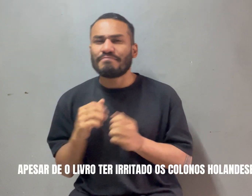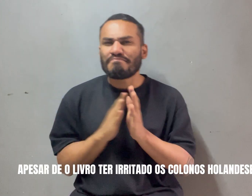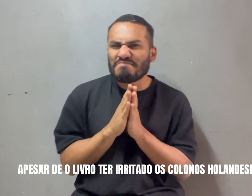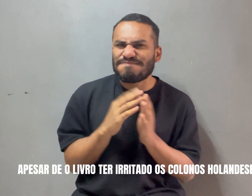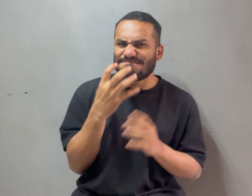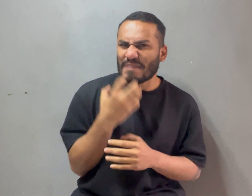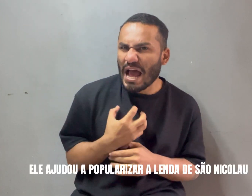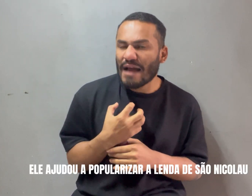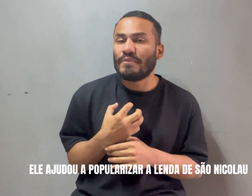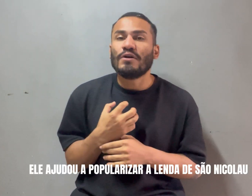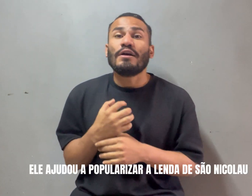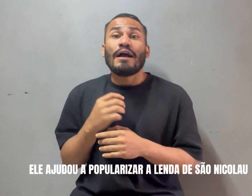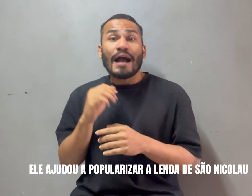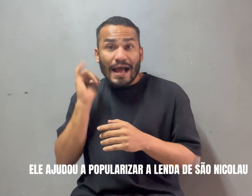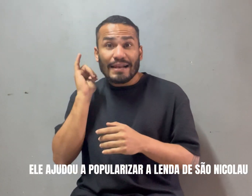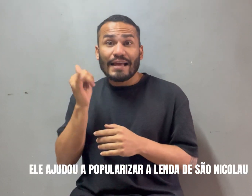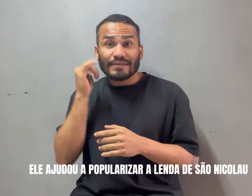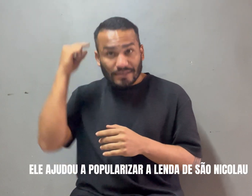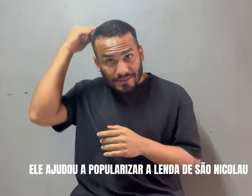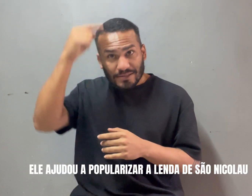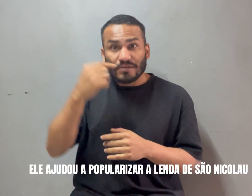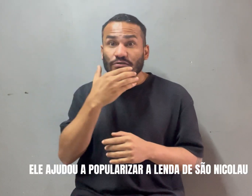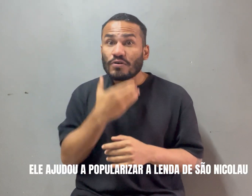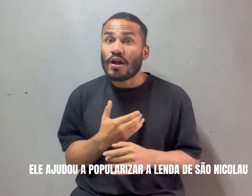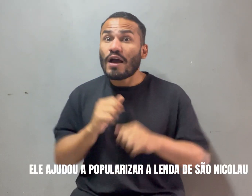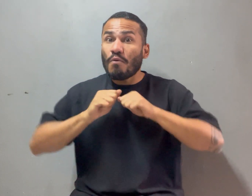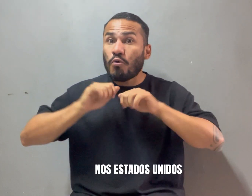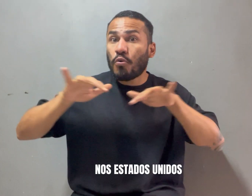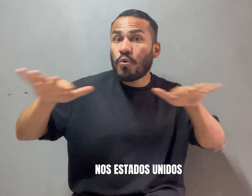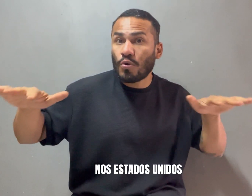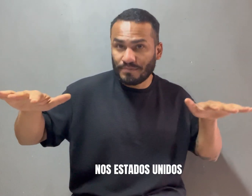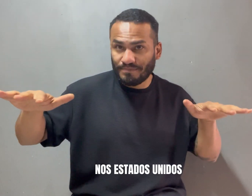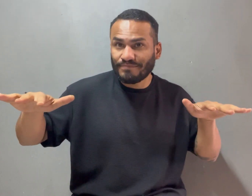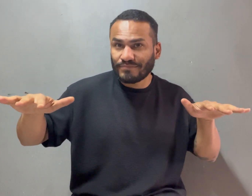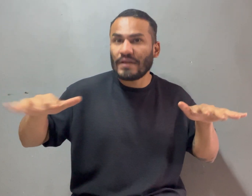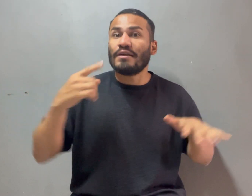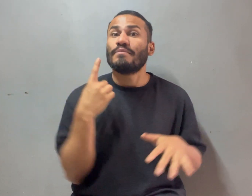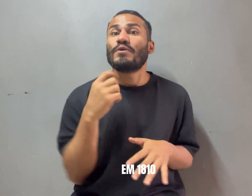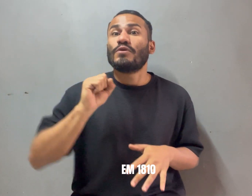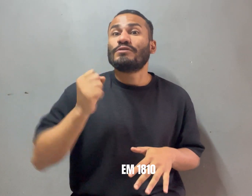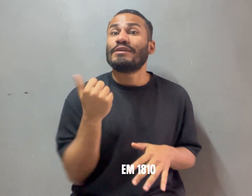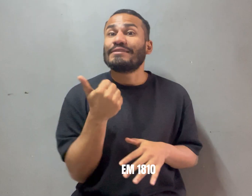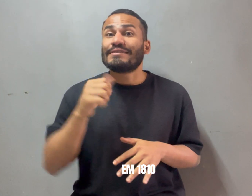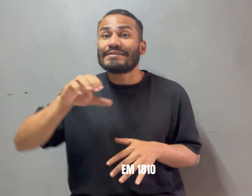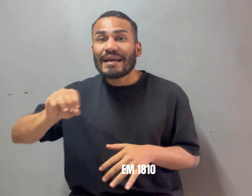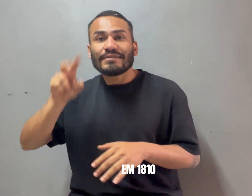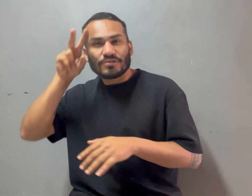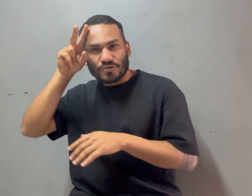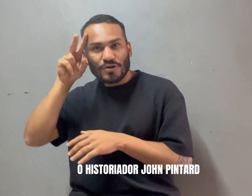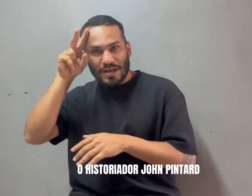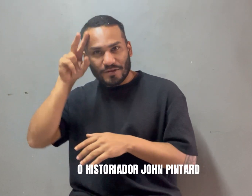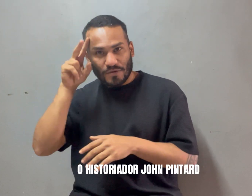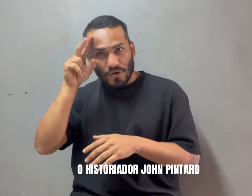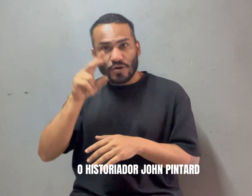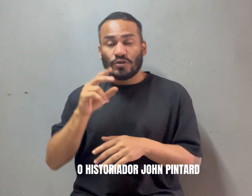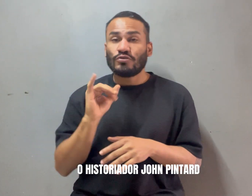holandeses, ele ajudou a popularizar a lenda de São Nicolau nos Estados Unidos. Em 1810, o historiador